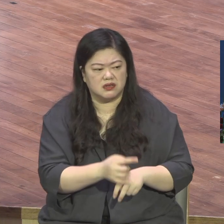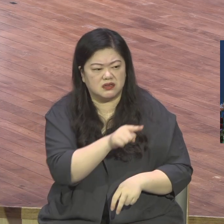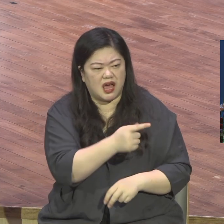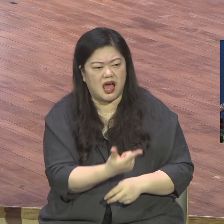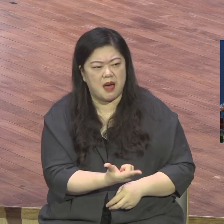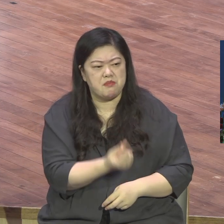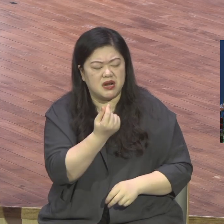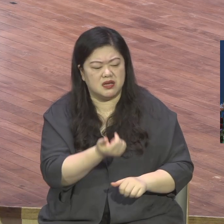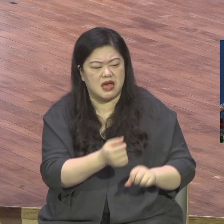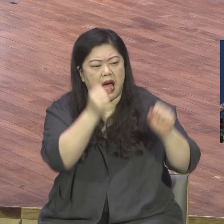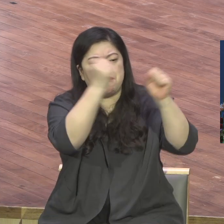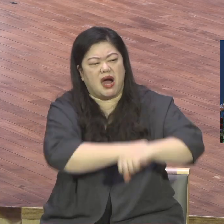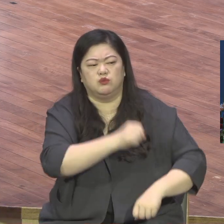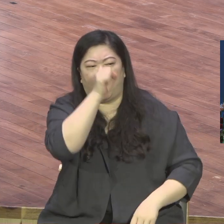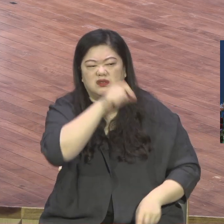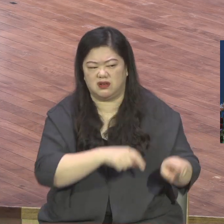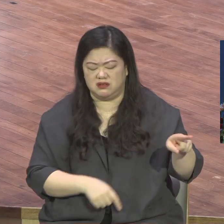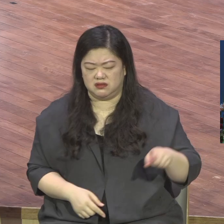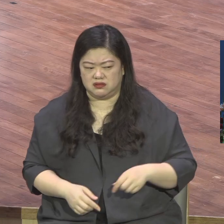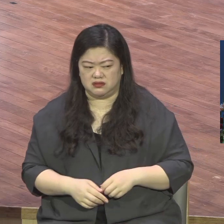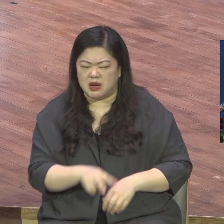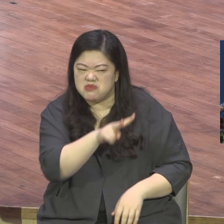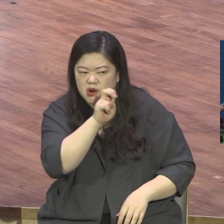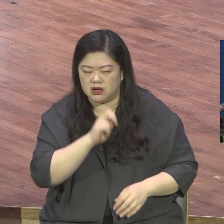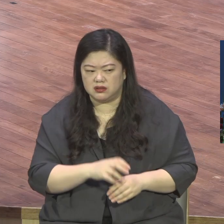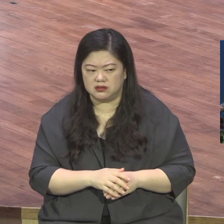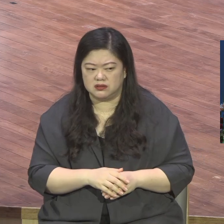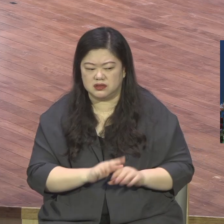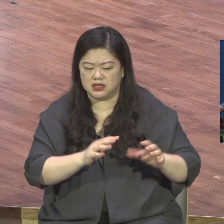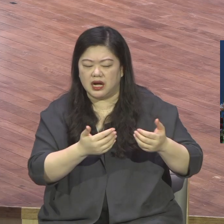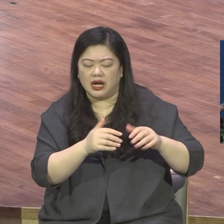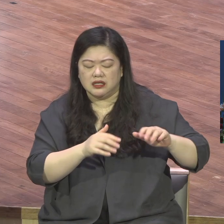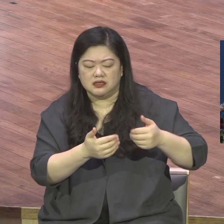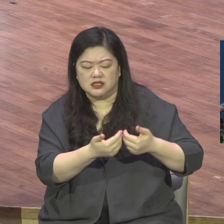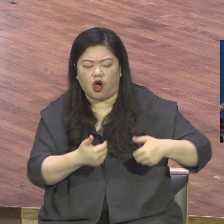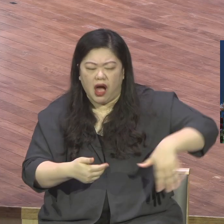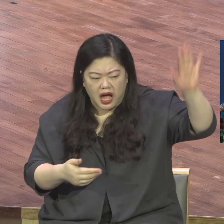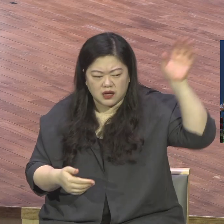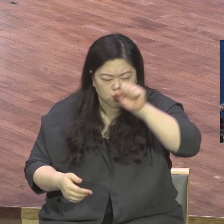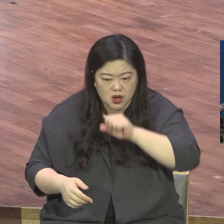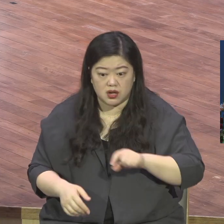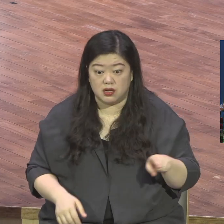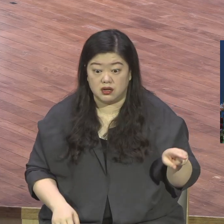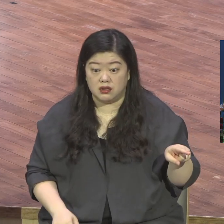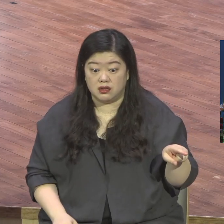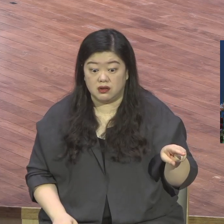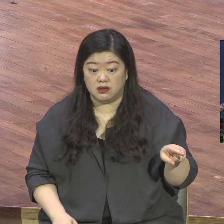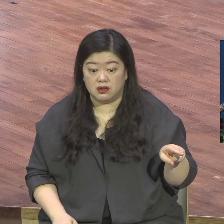앞에서. 원수가 굶주리면 먹여주고.